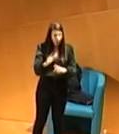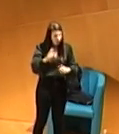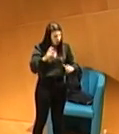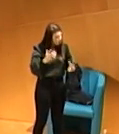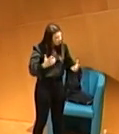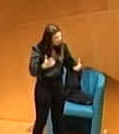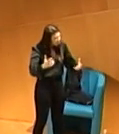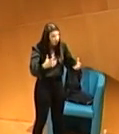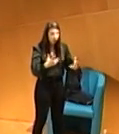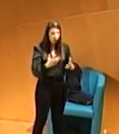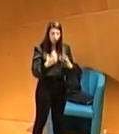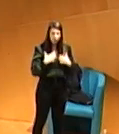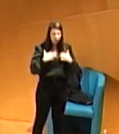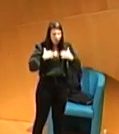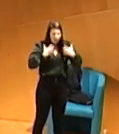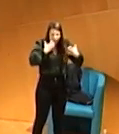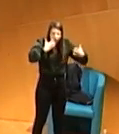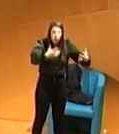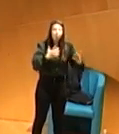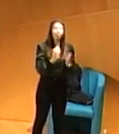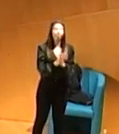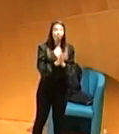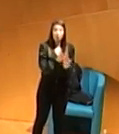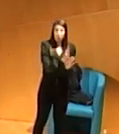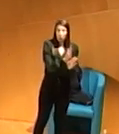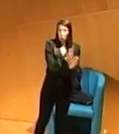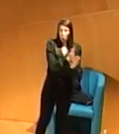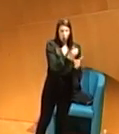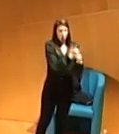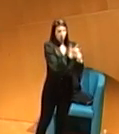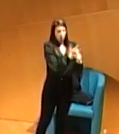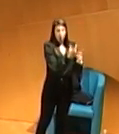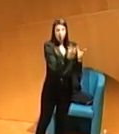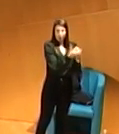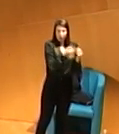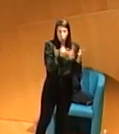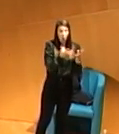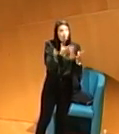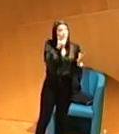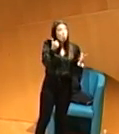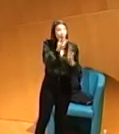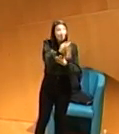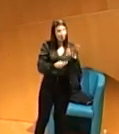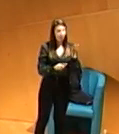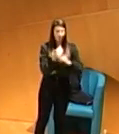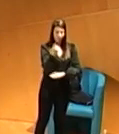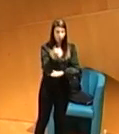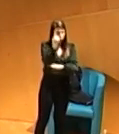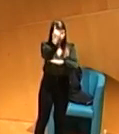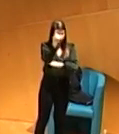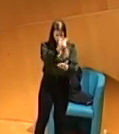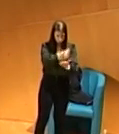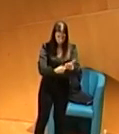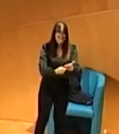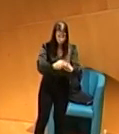vrillait qu'elle voulait la fusée de Tintin. La psychologue, elle m'a dit, vous prenez un papier, vous dessinez une fusée,